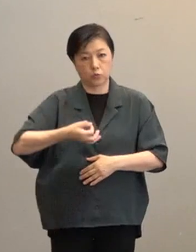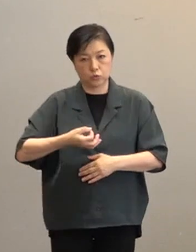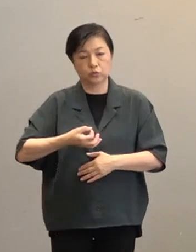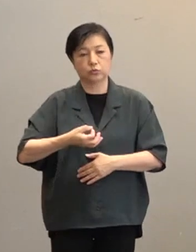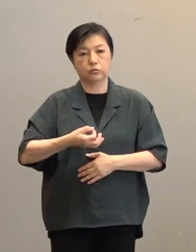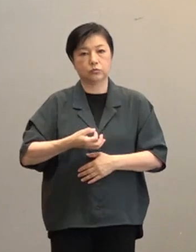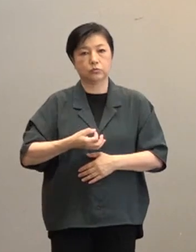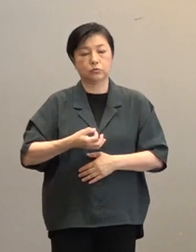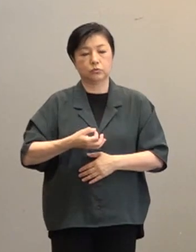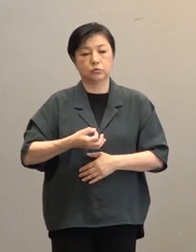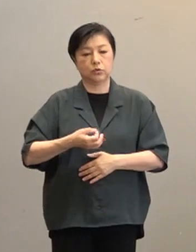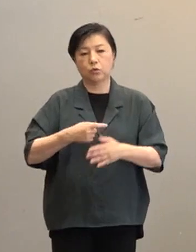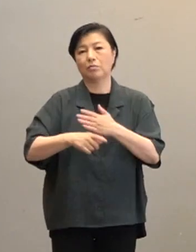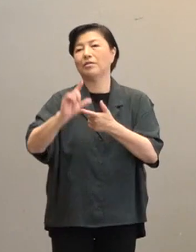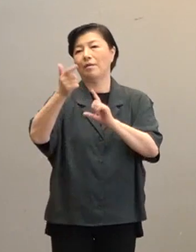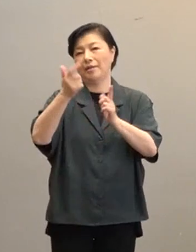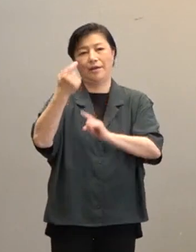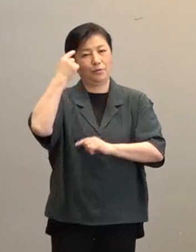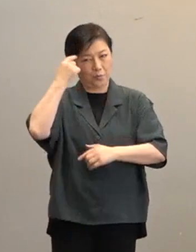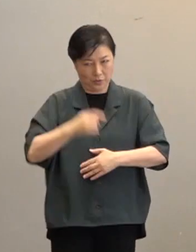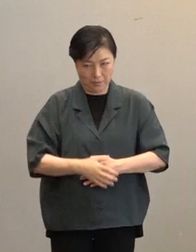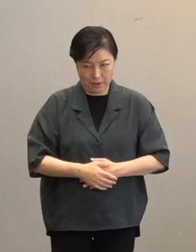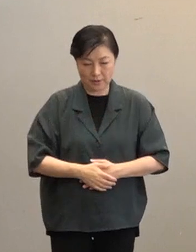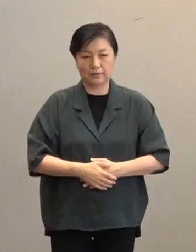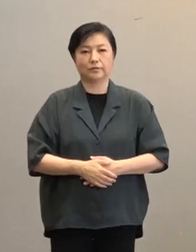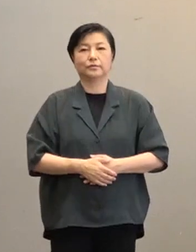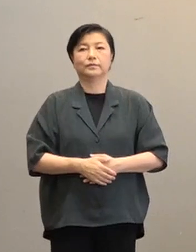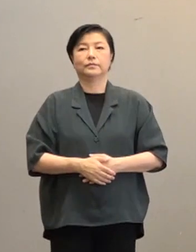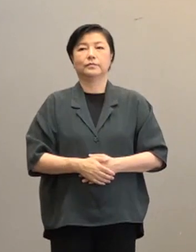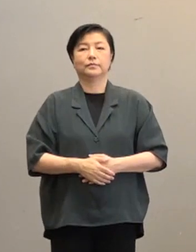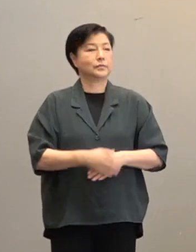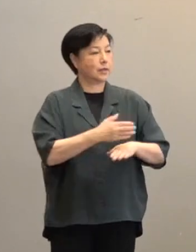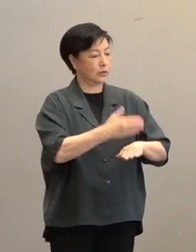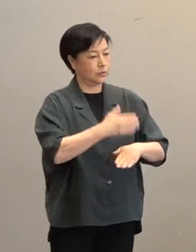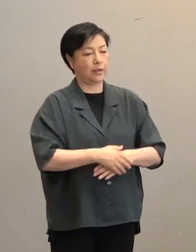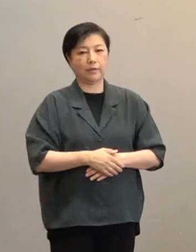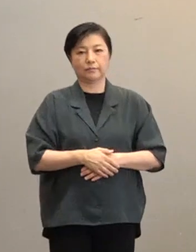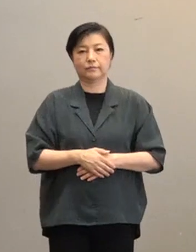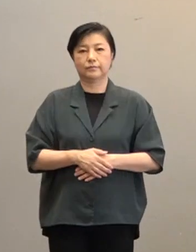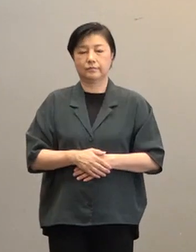ということではないと私は思っていますね。はい、